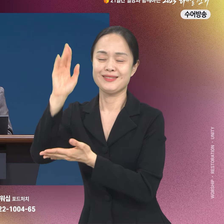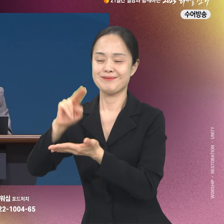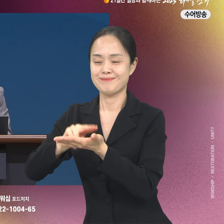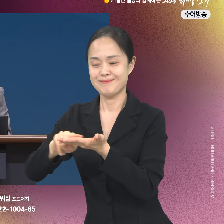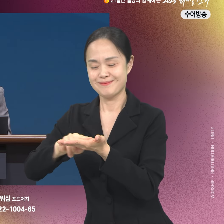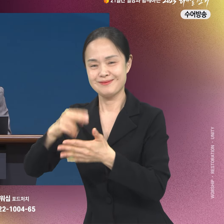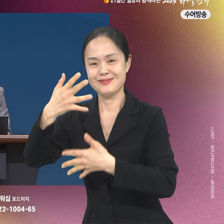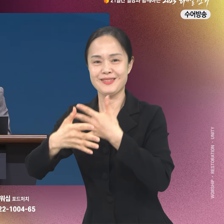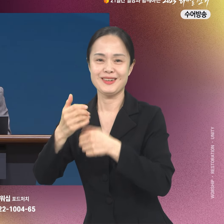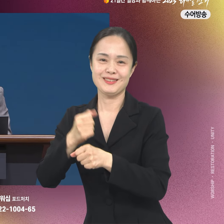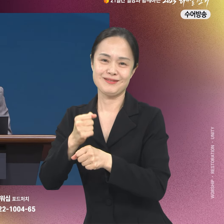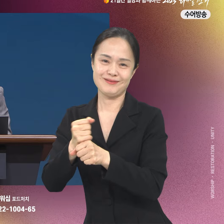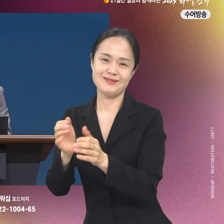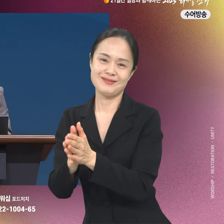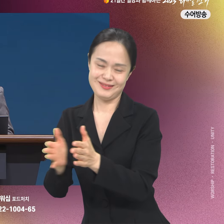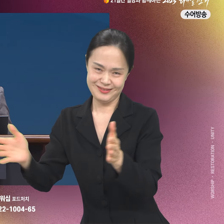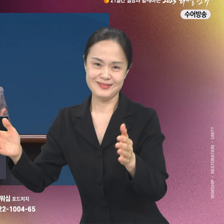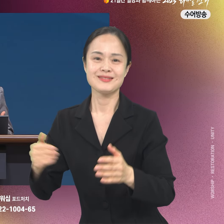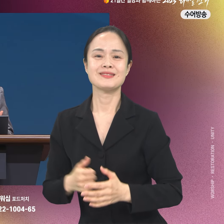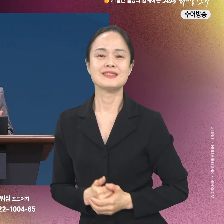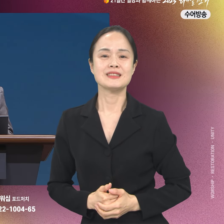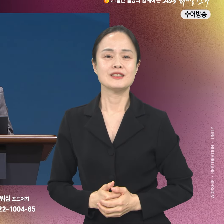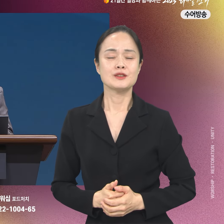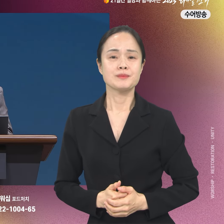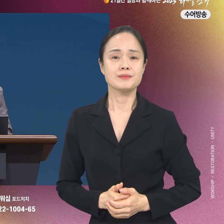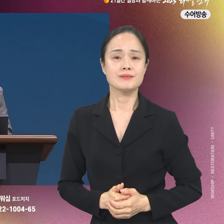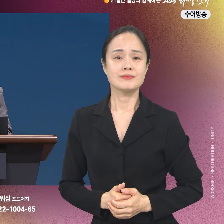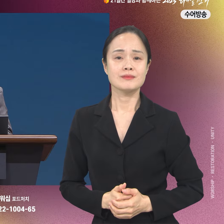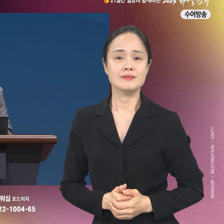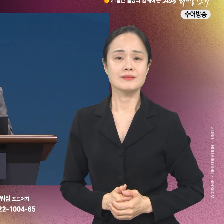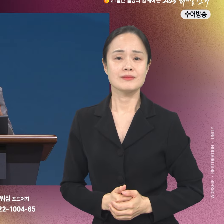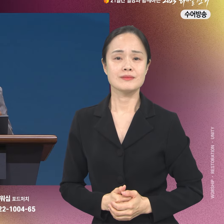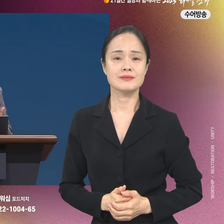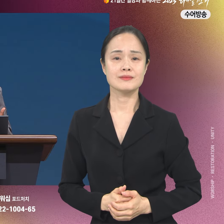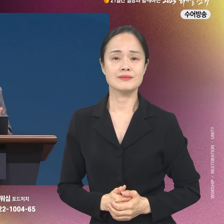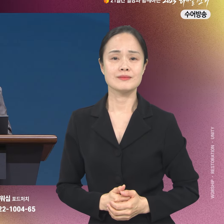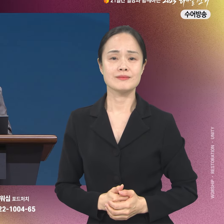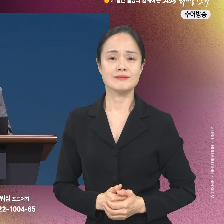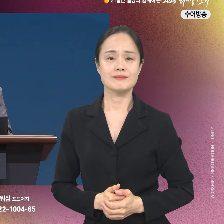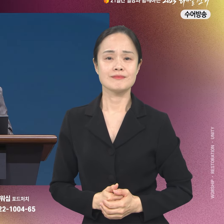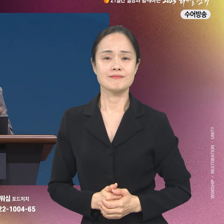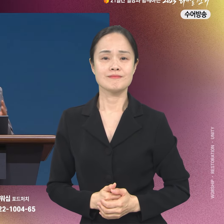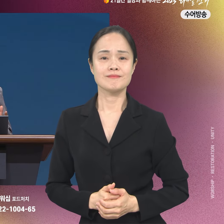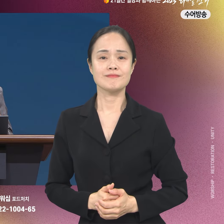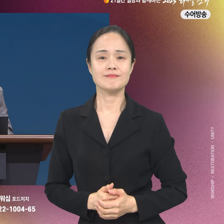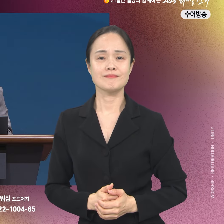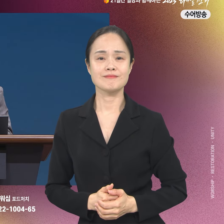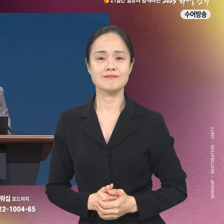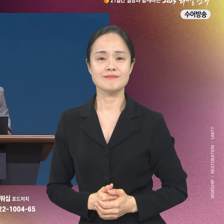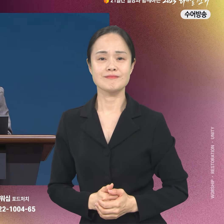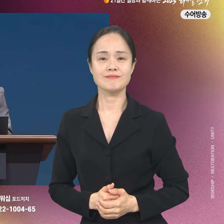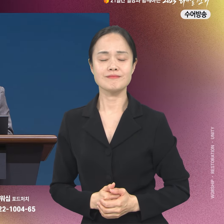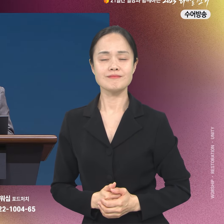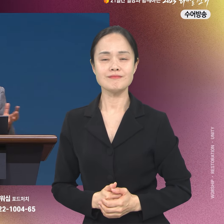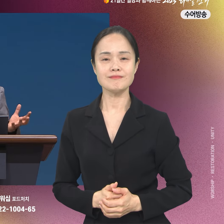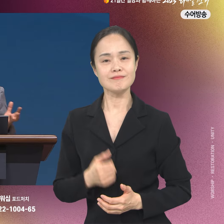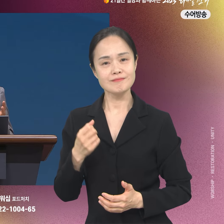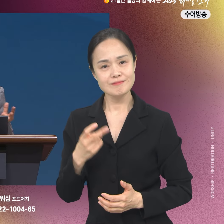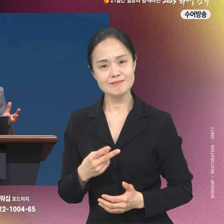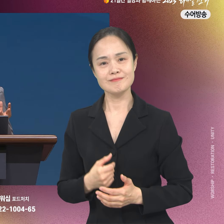놀라운 일이 저한테 벌어진 거죠. 그러면서 제가 아까 말씀드린 어떤 계산